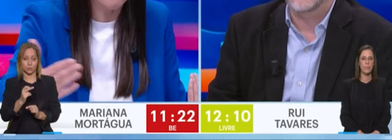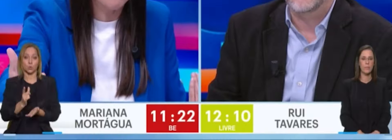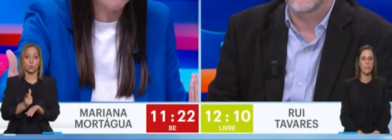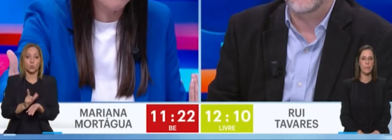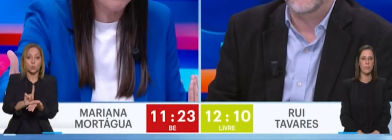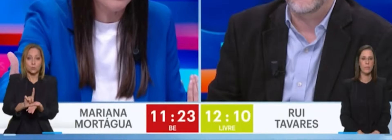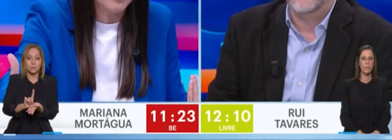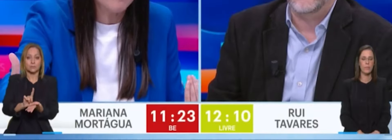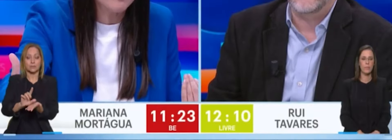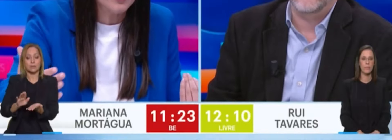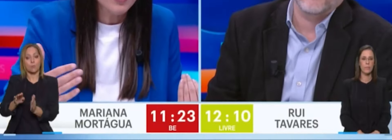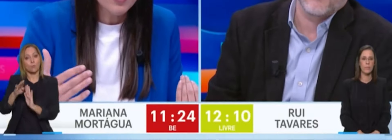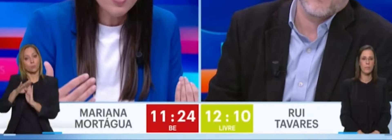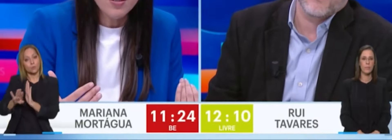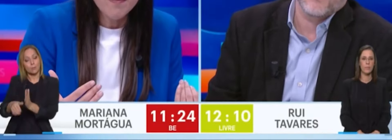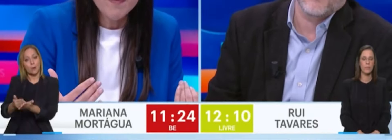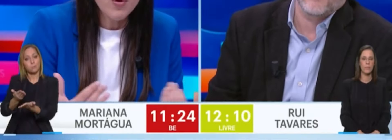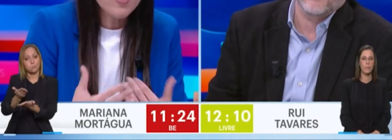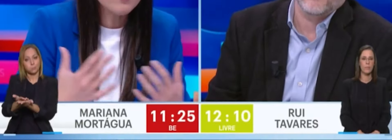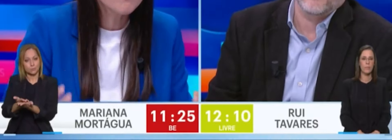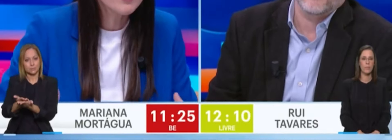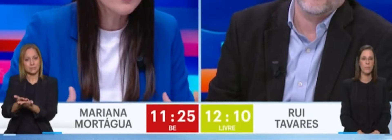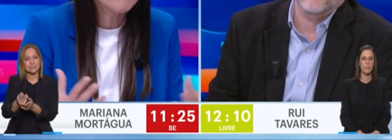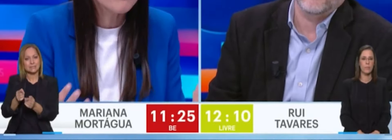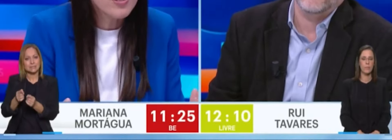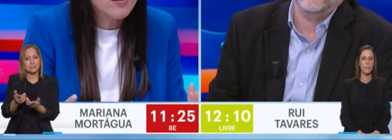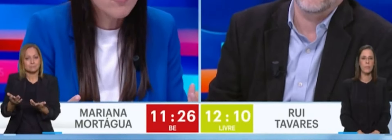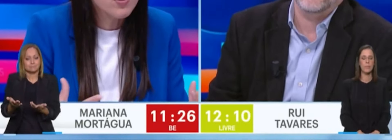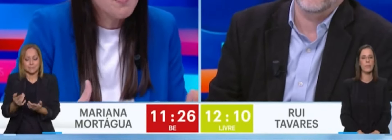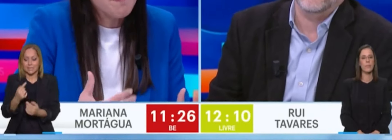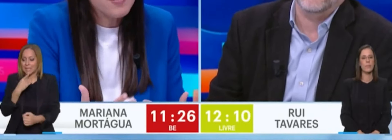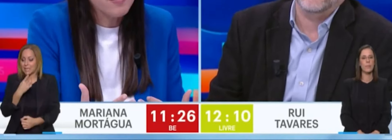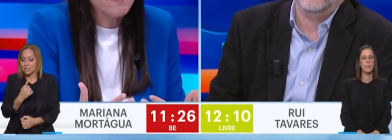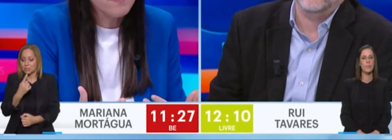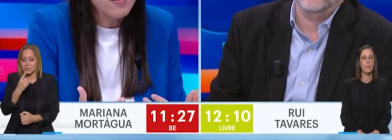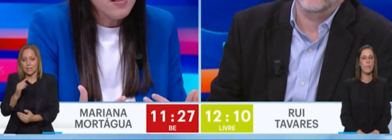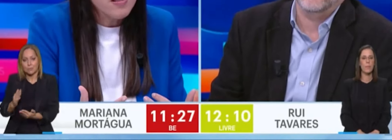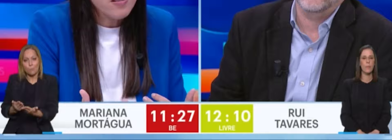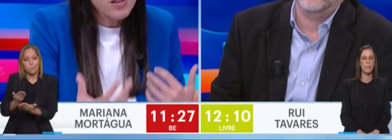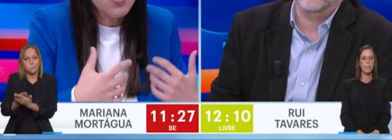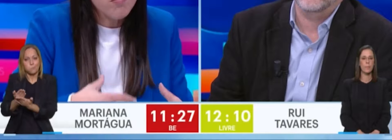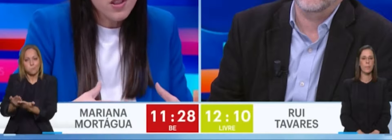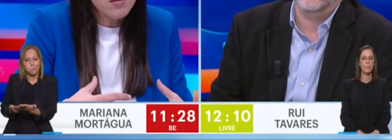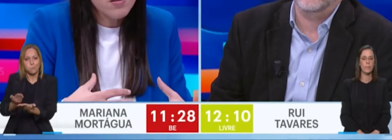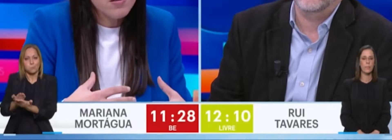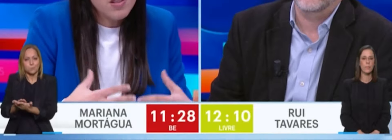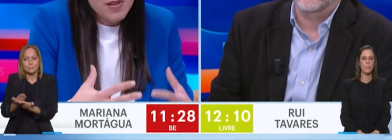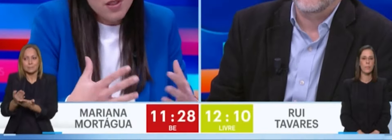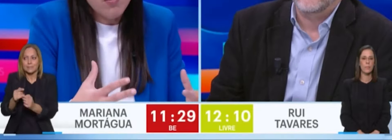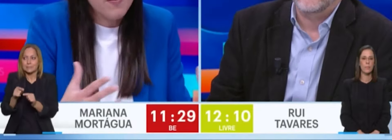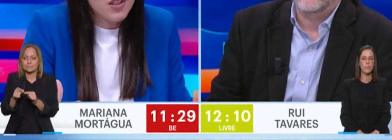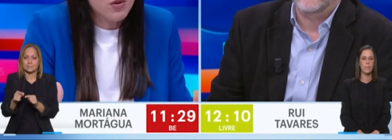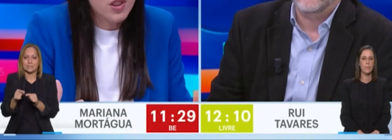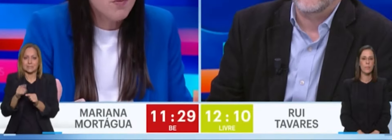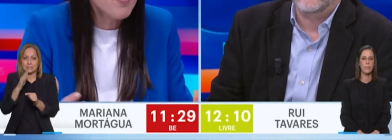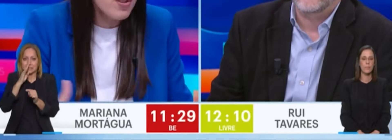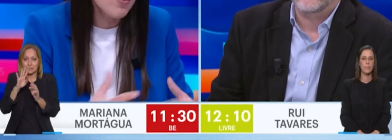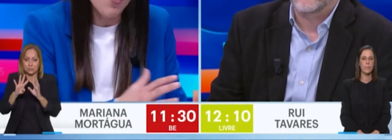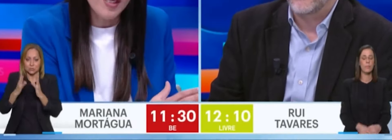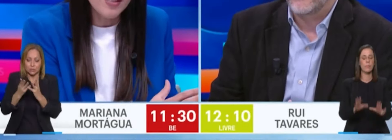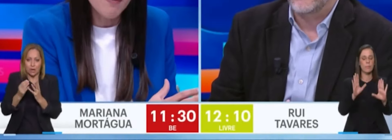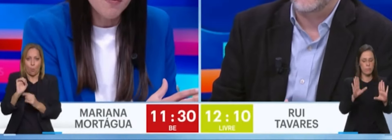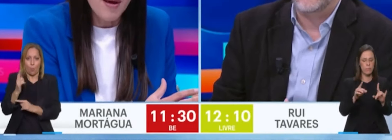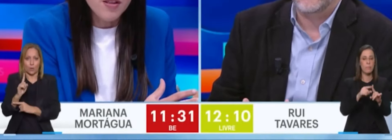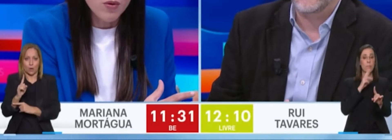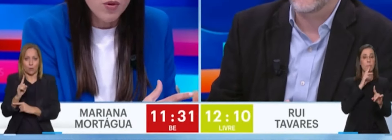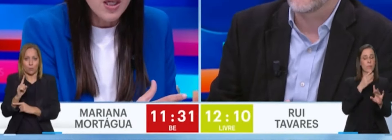isto nos seus nos seus programas e torna-se um bocadinho estranho que o apresente sem assumir que se é para ser Universal ou não porque são